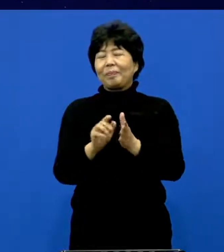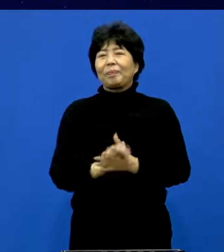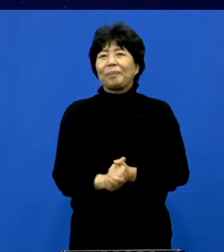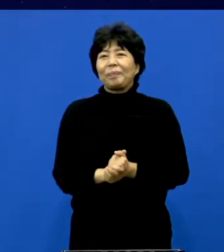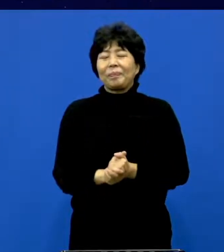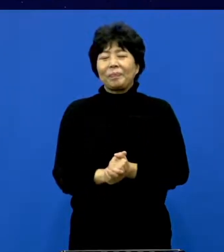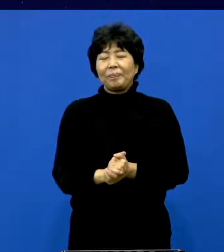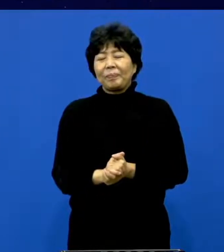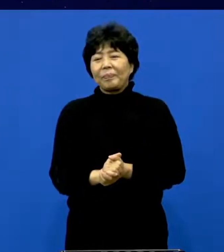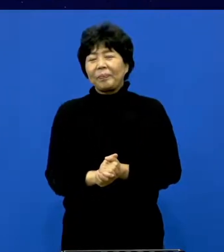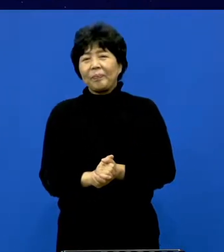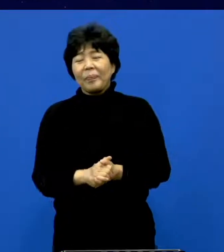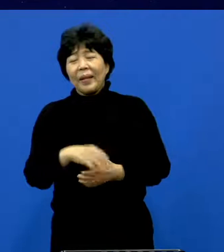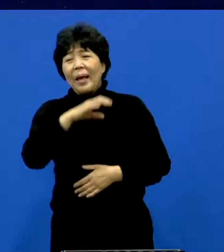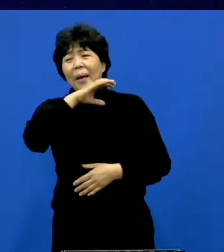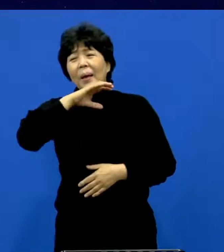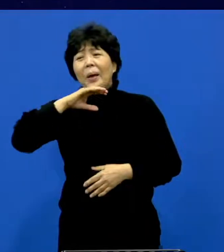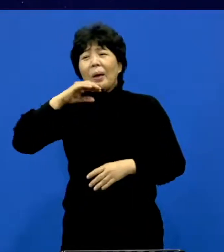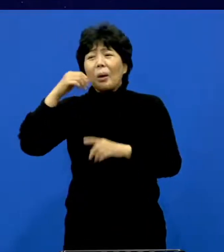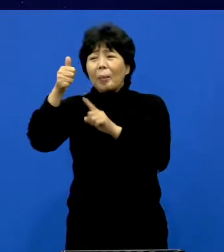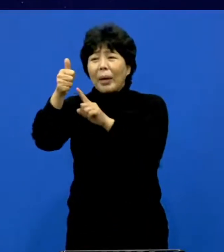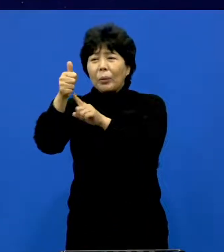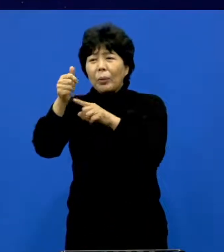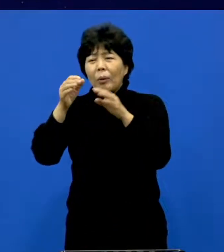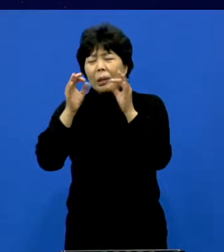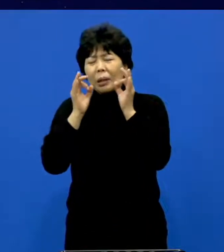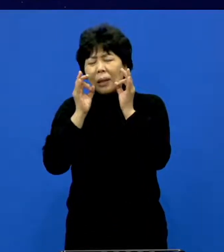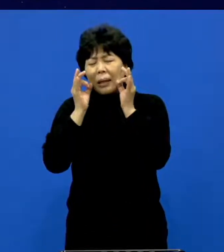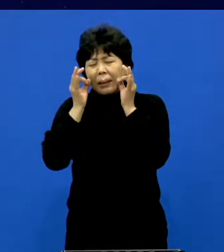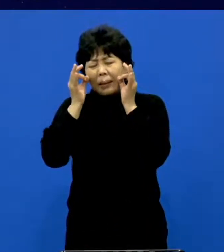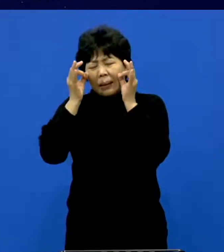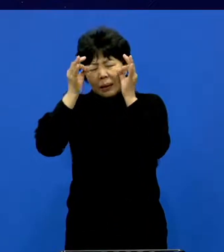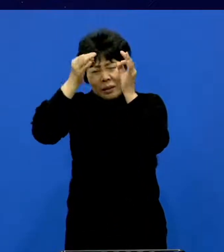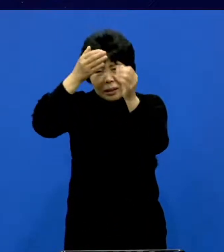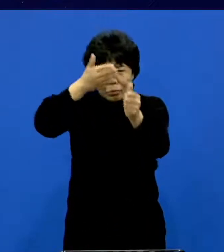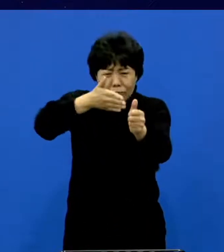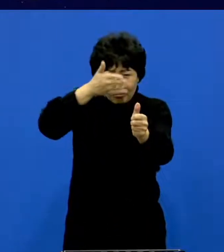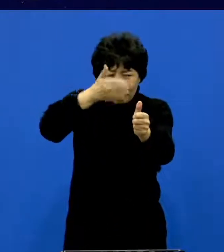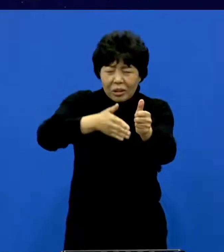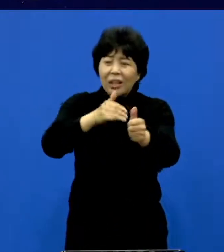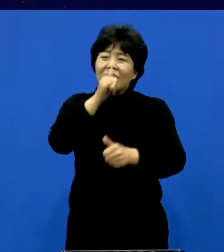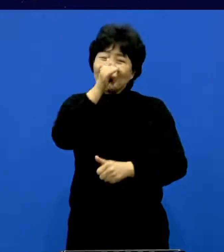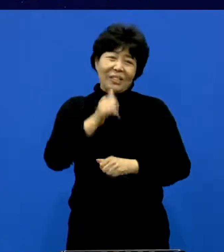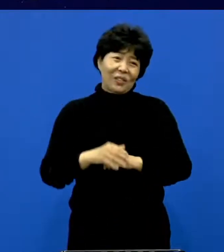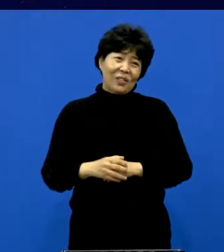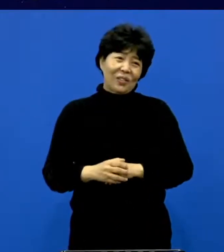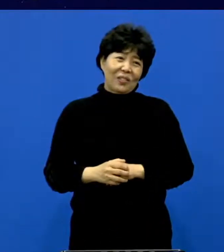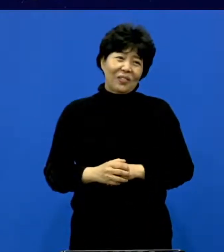자, 오늘은 이 베드로의 간곡한 부탁으로 시작이 되는데요. 오늘 여기 보면은